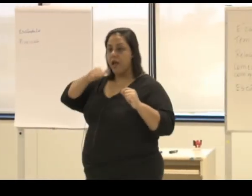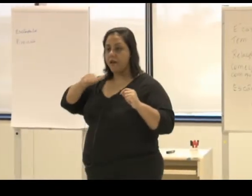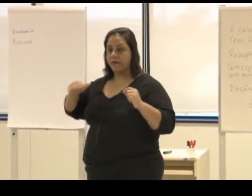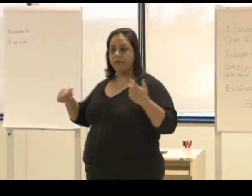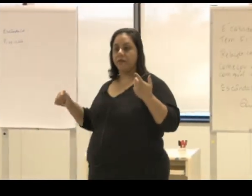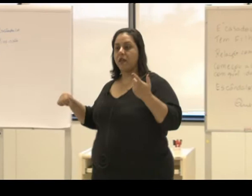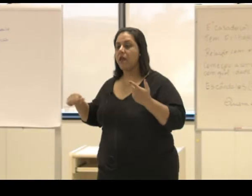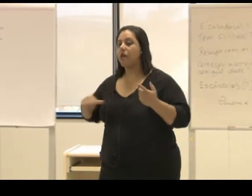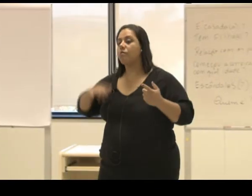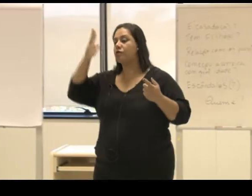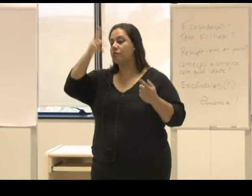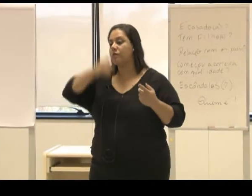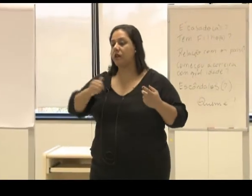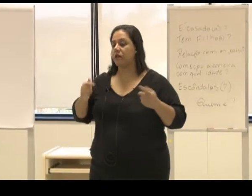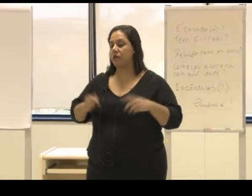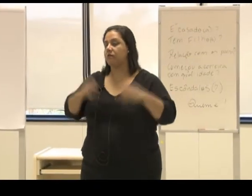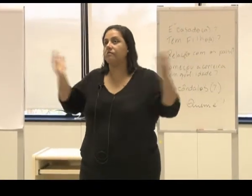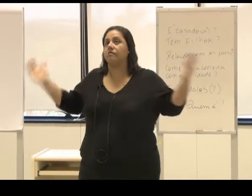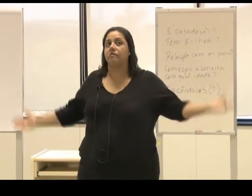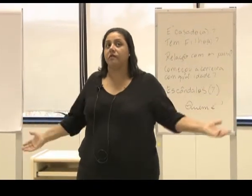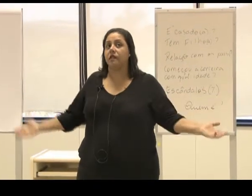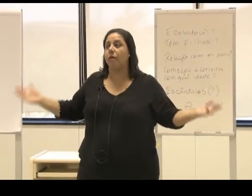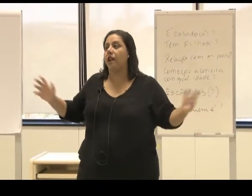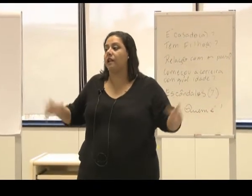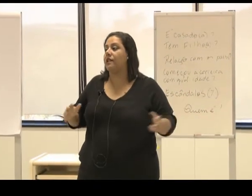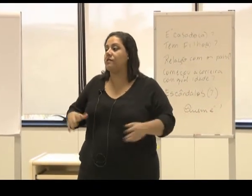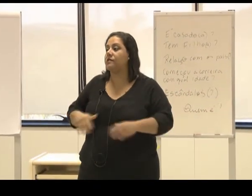mulher muito bonita, trabalha na televisão.